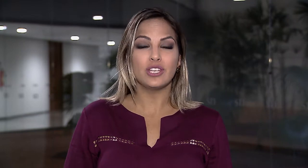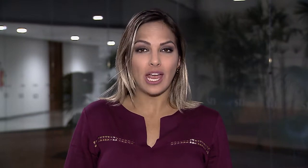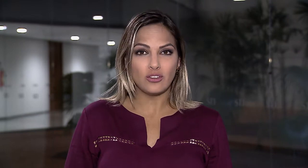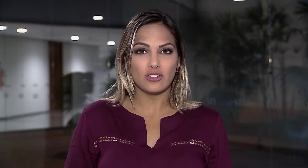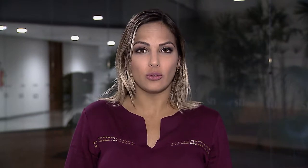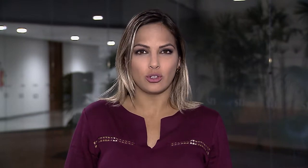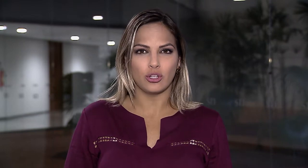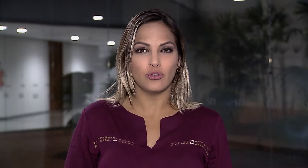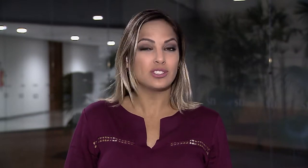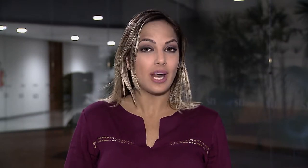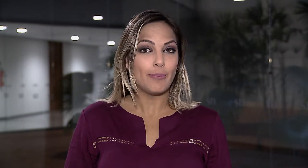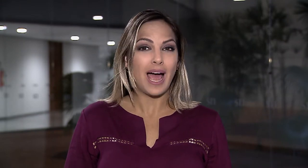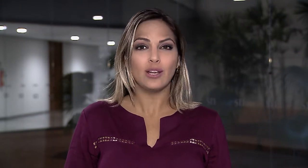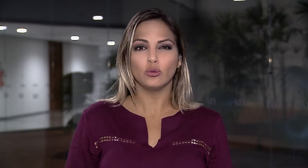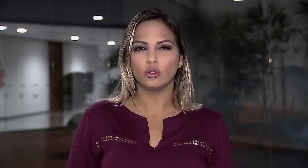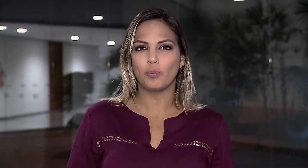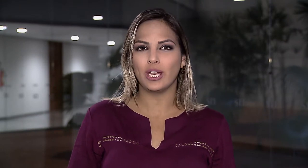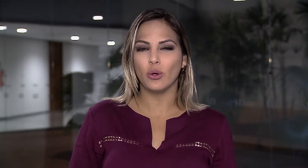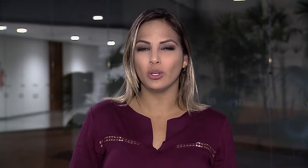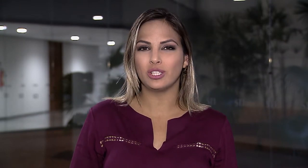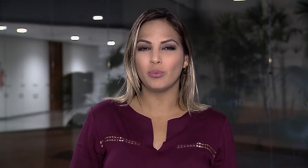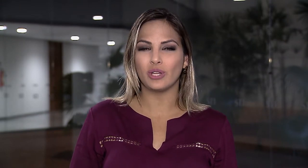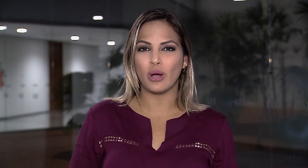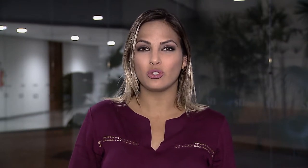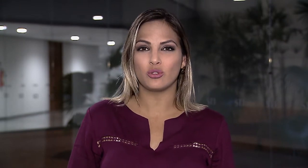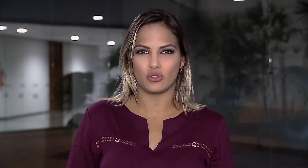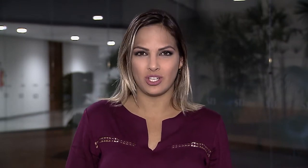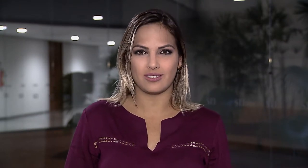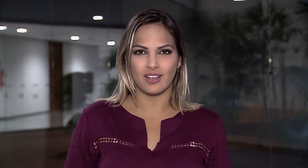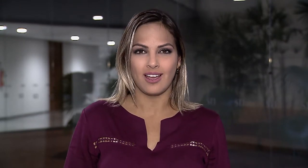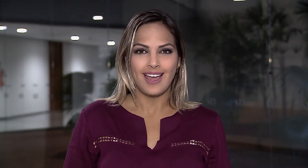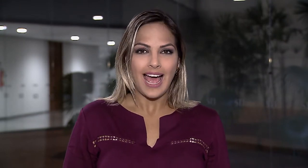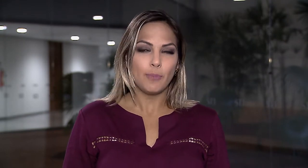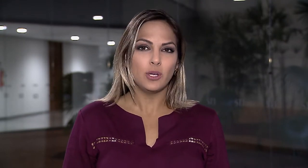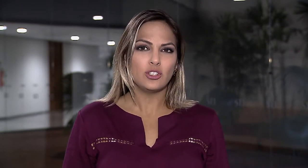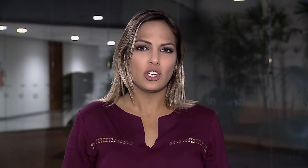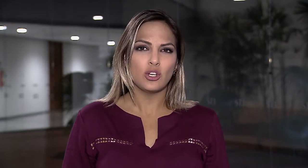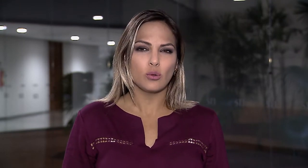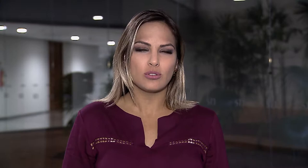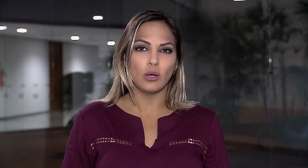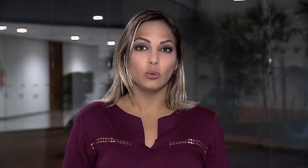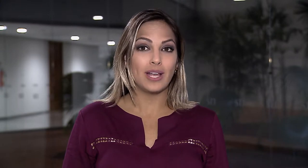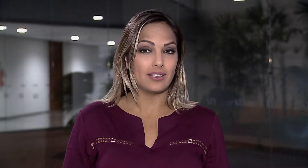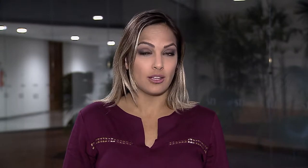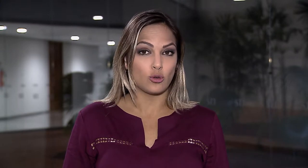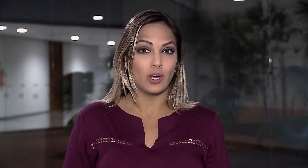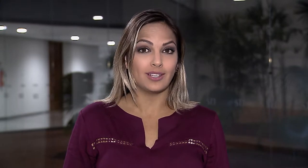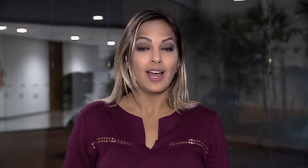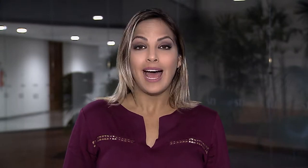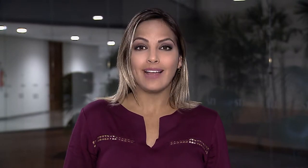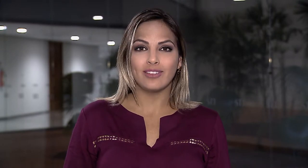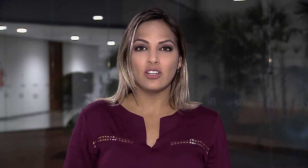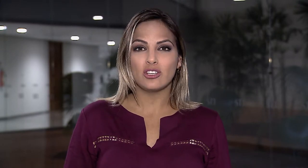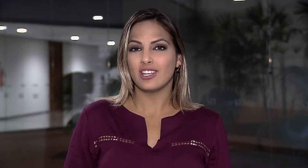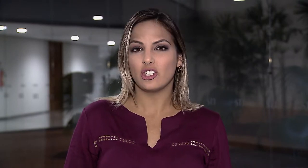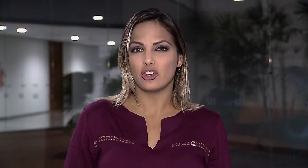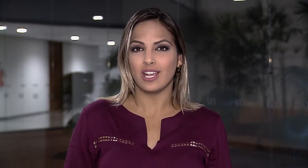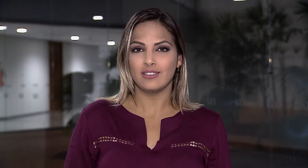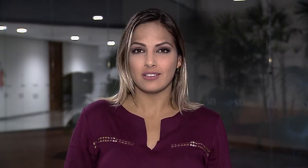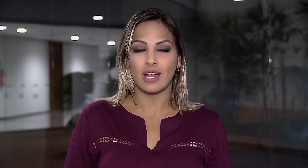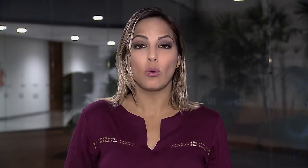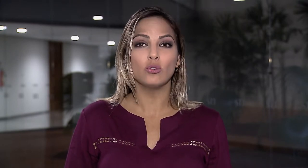148 deficientes auditivos trabalham no Superior Tribunal de Justiça. A política de inclusão do STJ atende